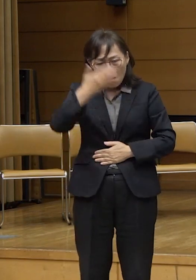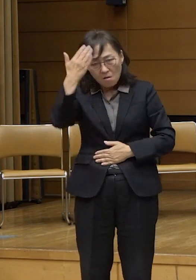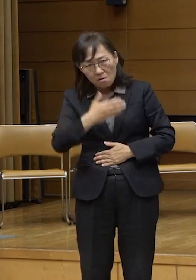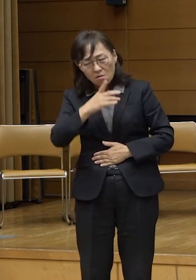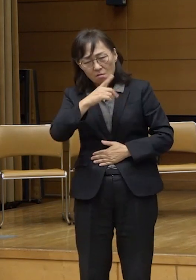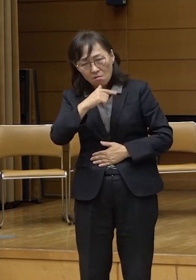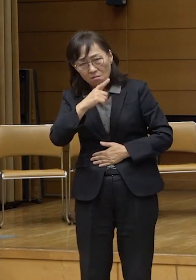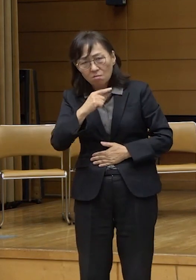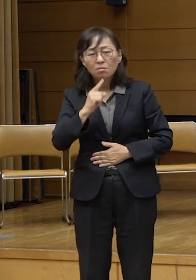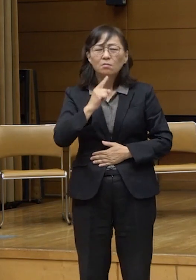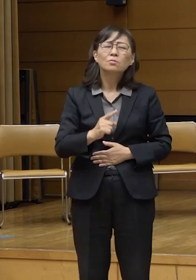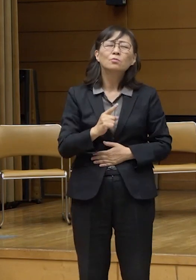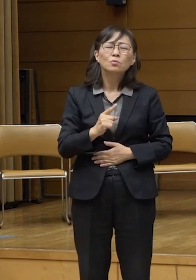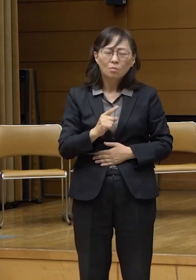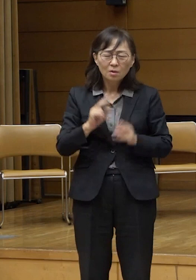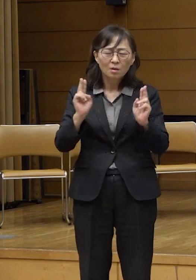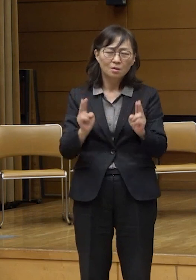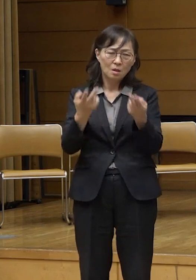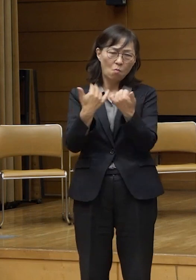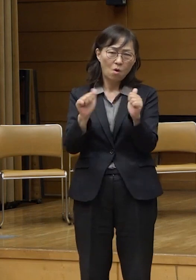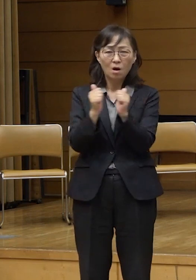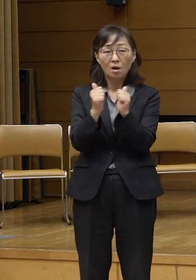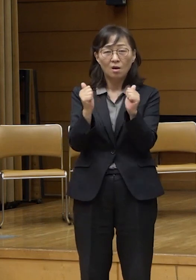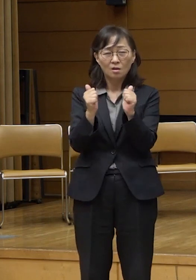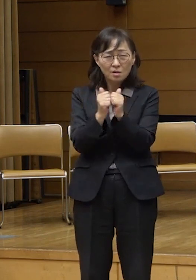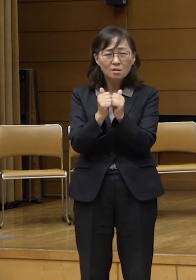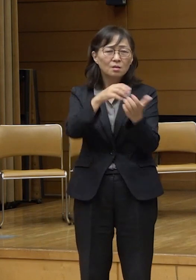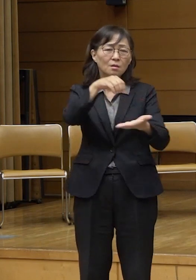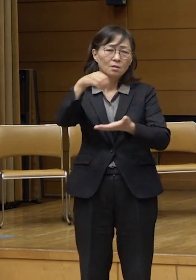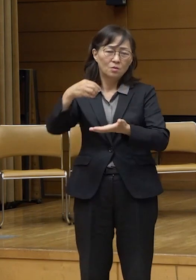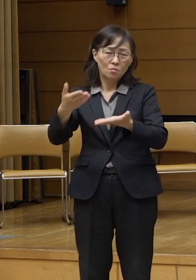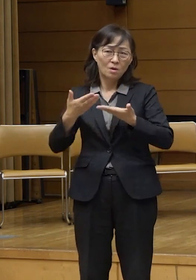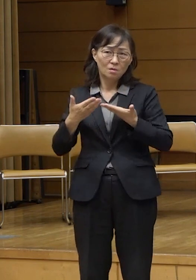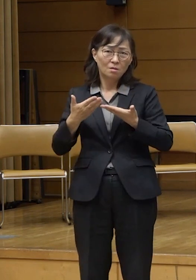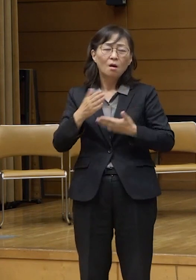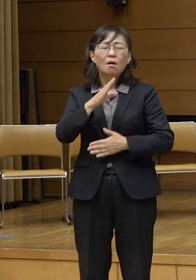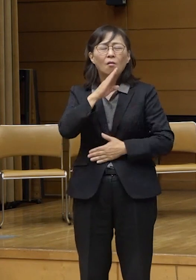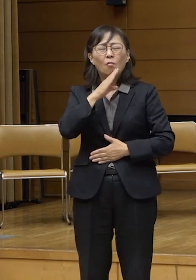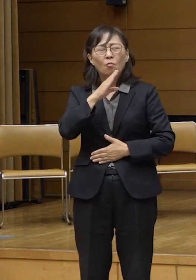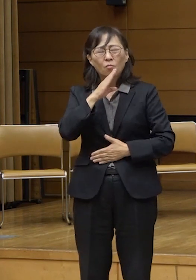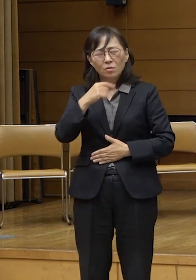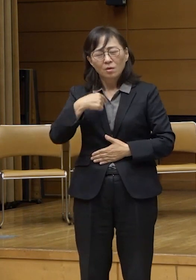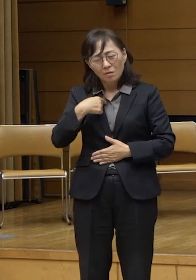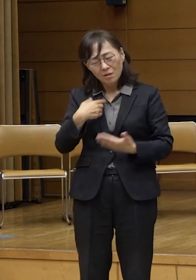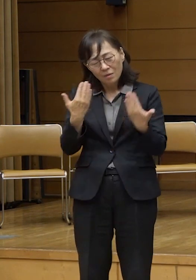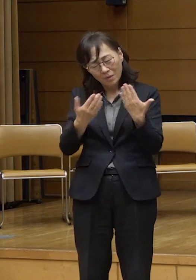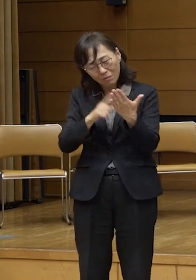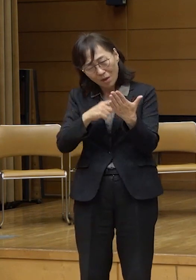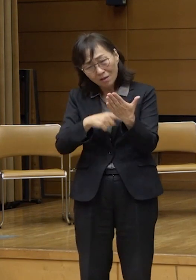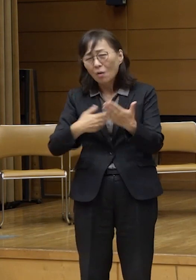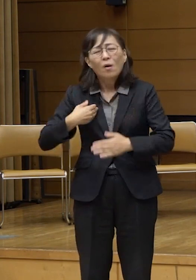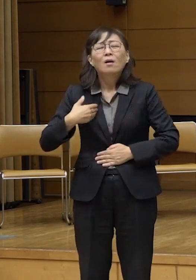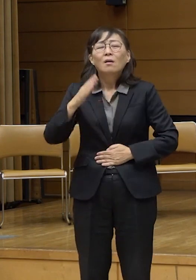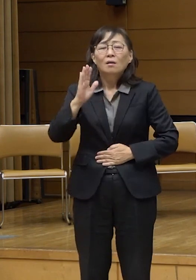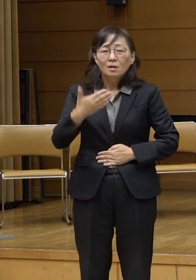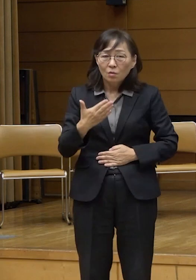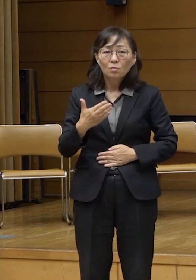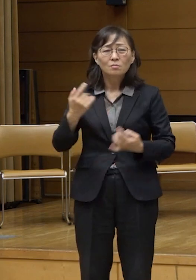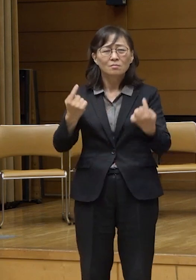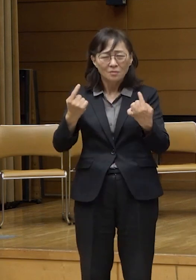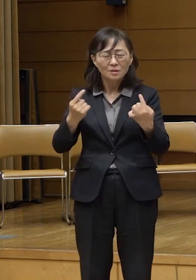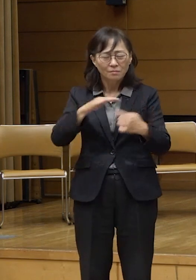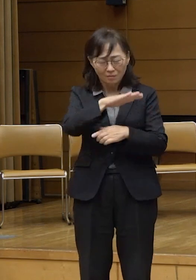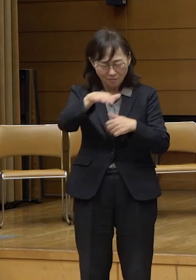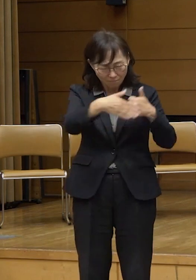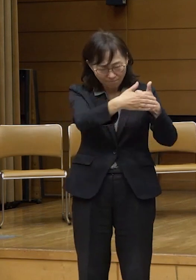のがこの感染症専門家会議だったので、私自身本当に不勉強ではありますけれども、ここでとても気づかせてい